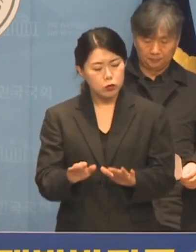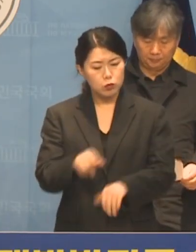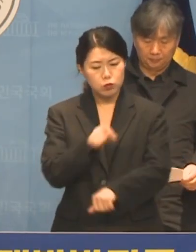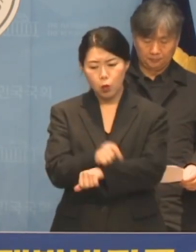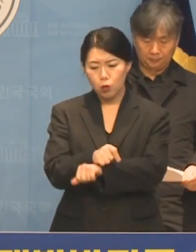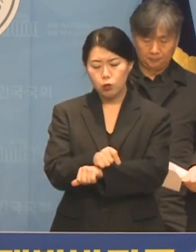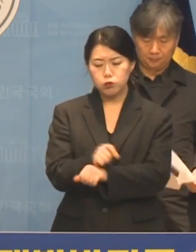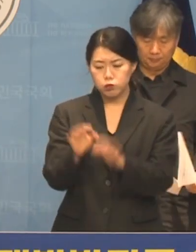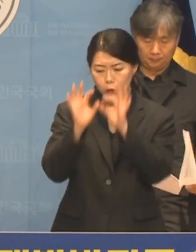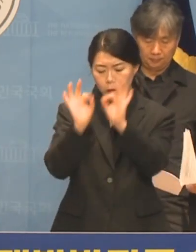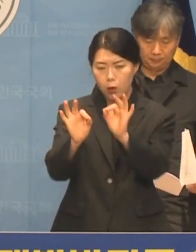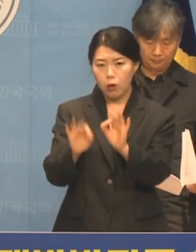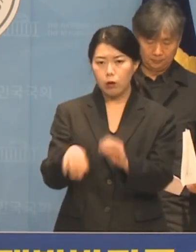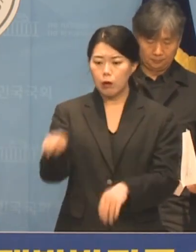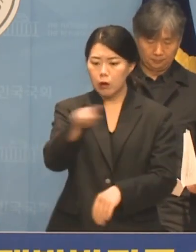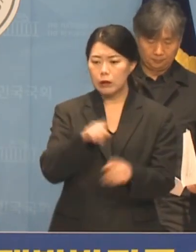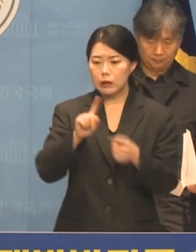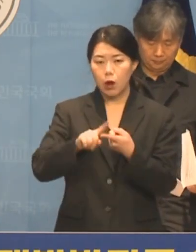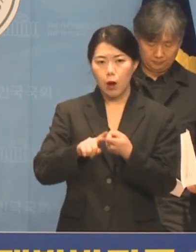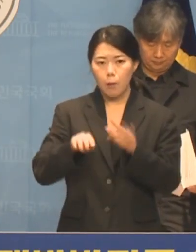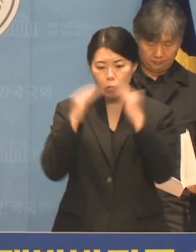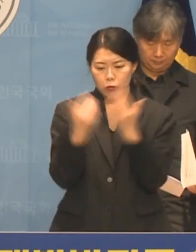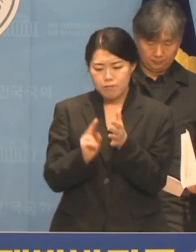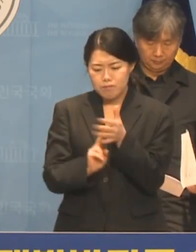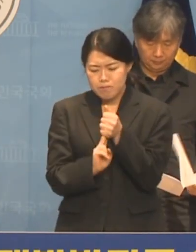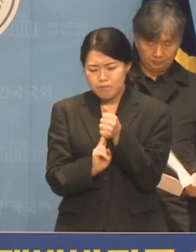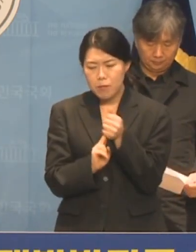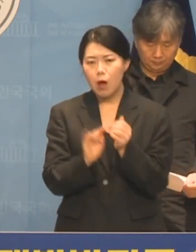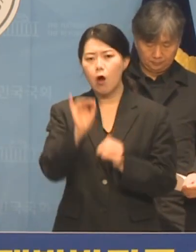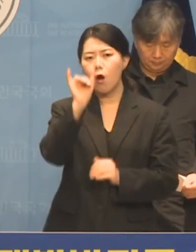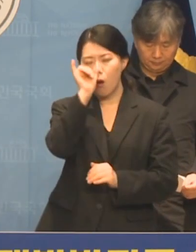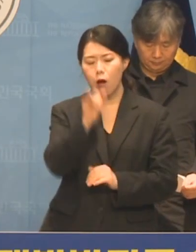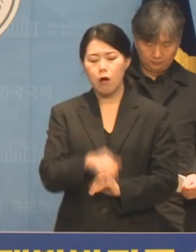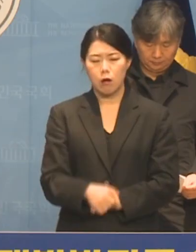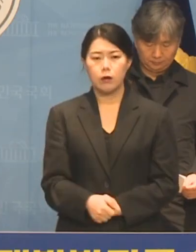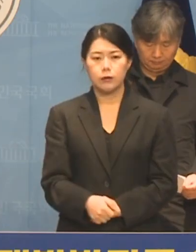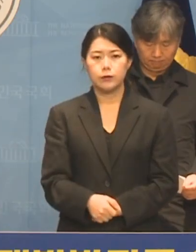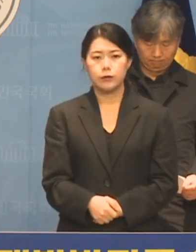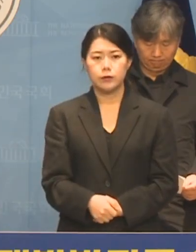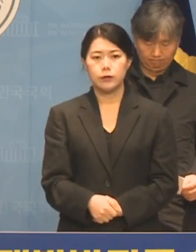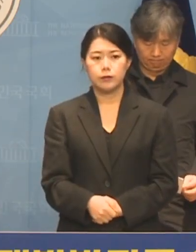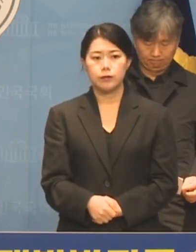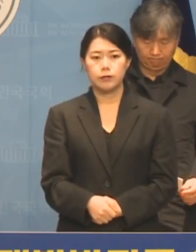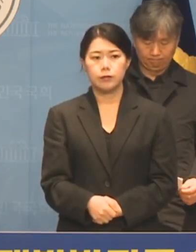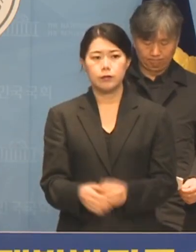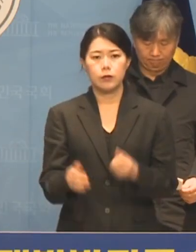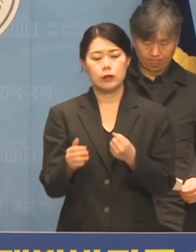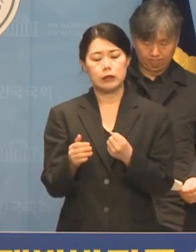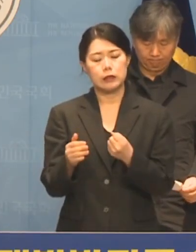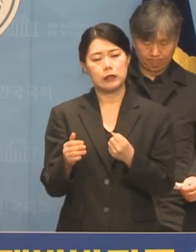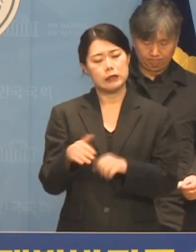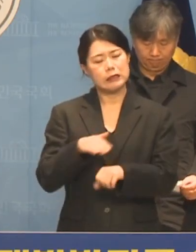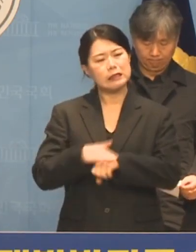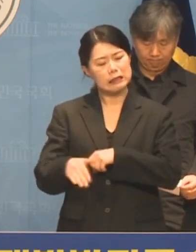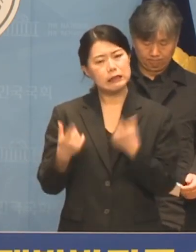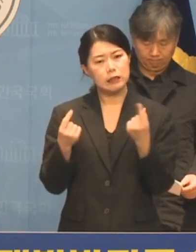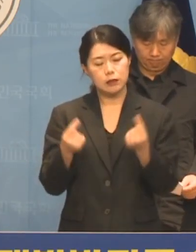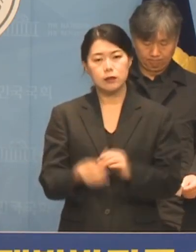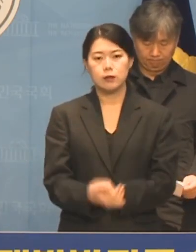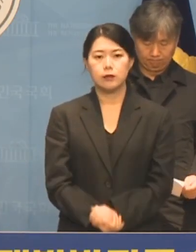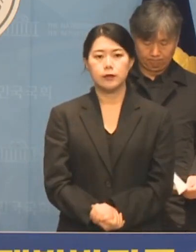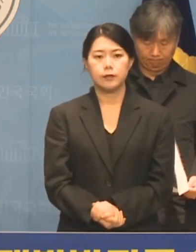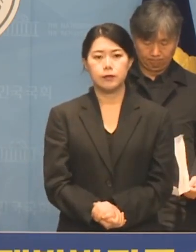이런 부분들을 꼭꼭 숨겨놓는 밀실 행정이라고 해도 지나치지 않을 이런 방식으로 좀 진행이 되고 있습니다.